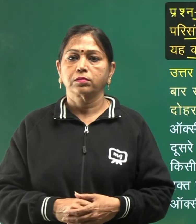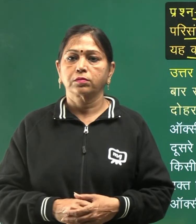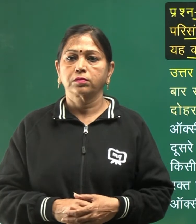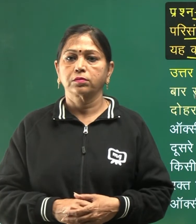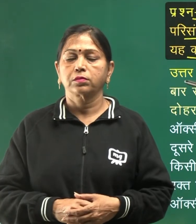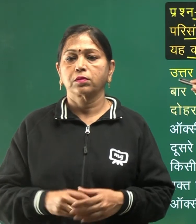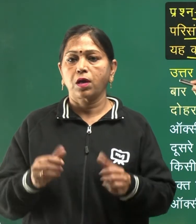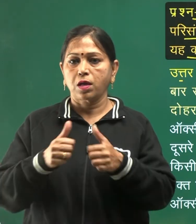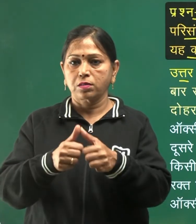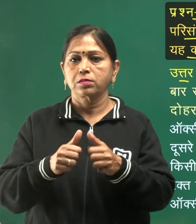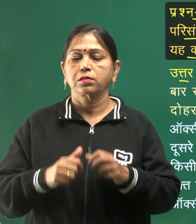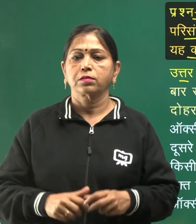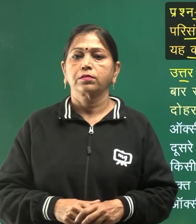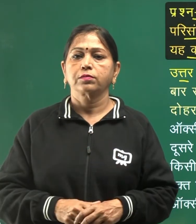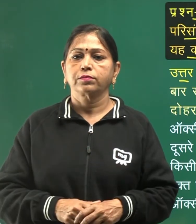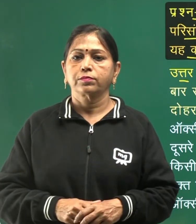उत्तर,